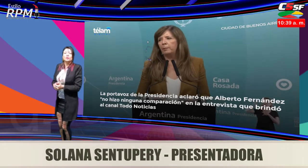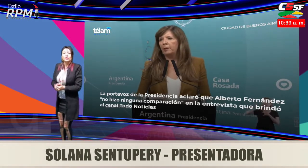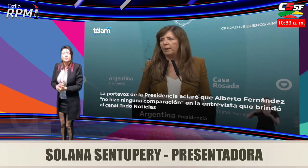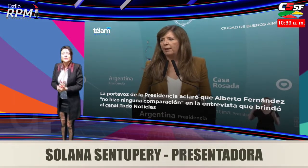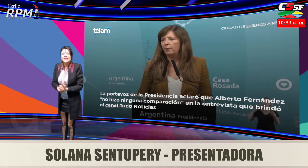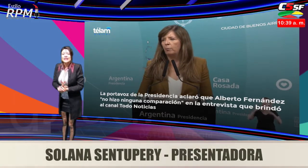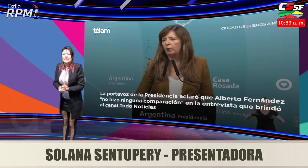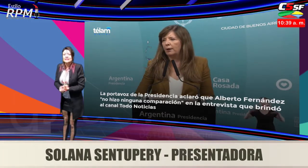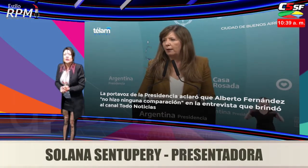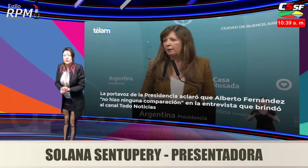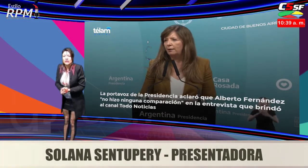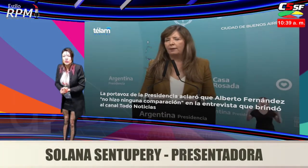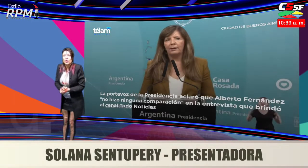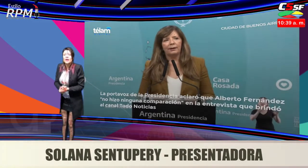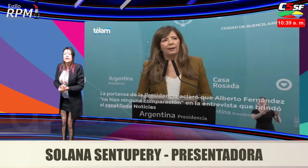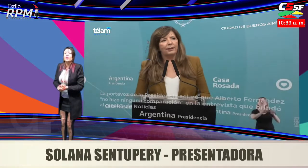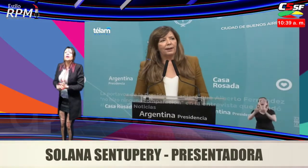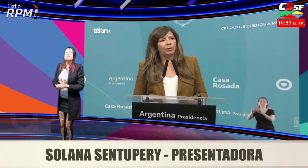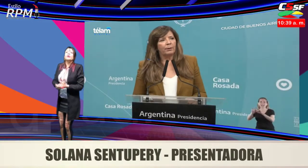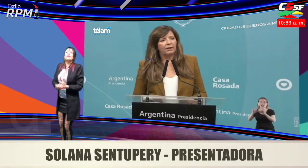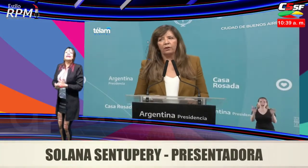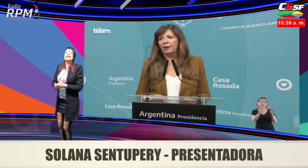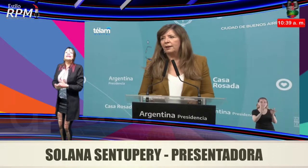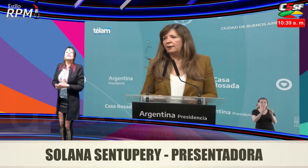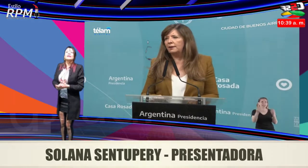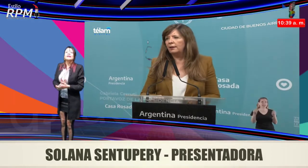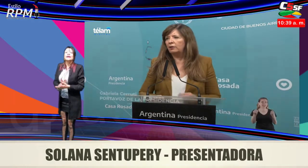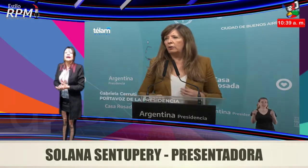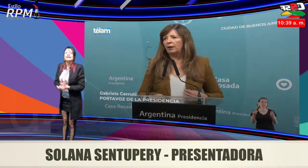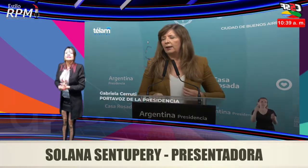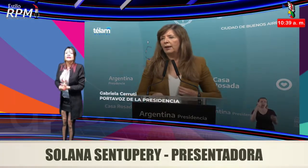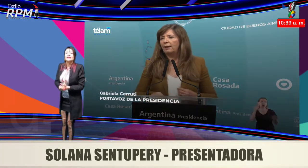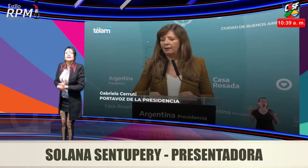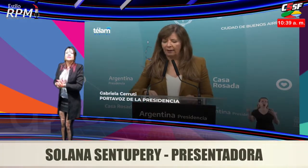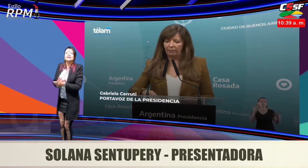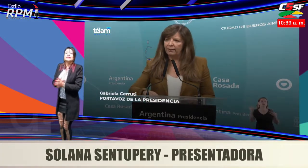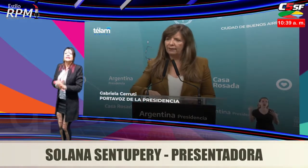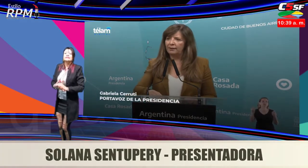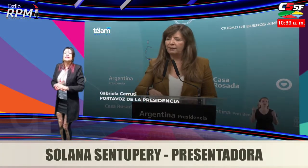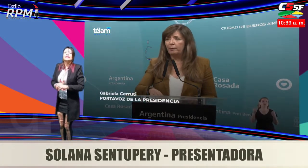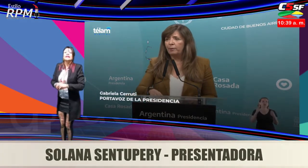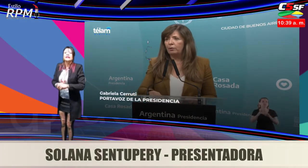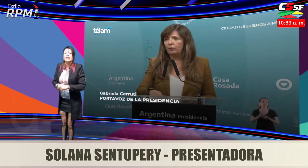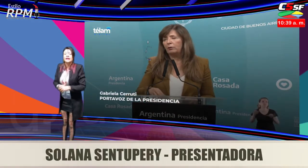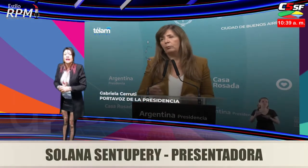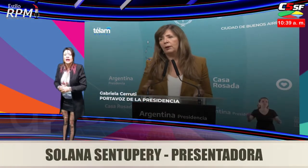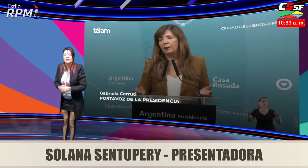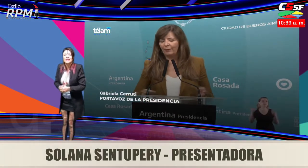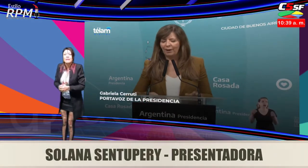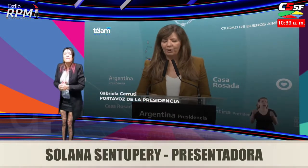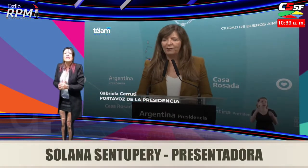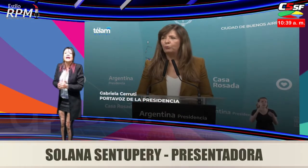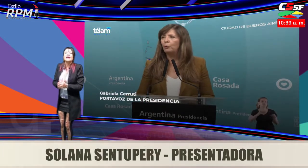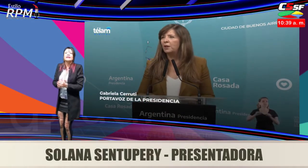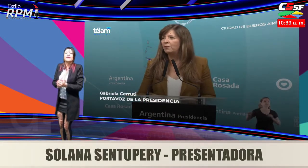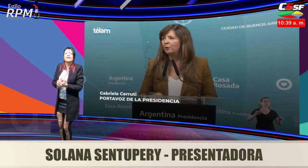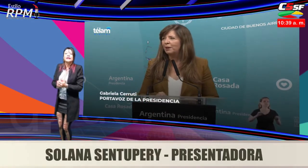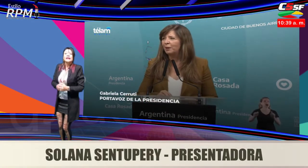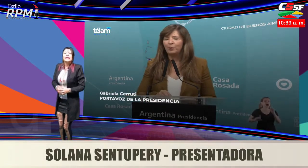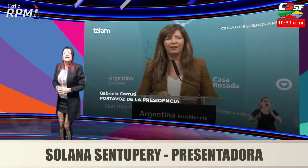mundo. Cerruti, no hay ninguna prueba que incrimine a Cristina Fernández de Kirchner en la causa